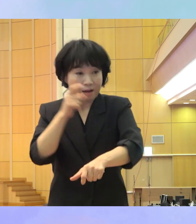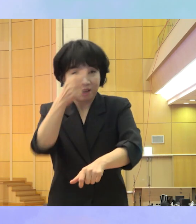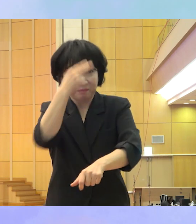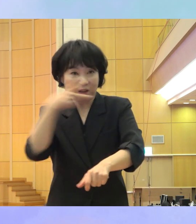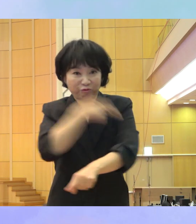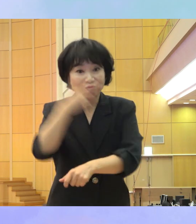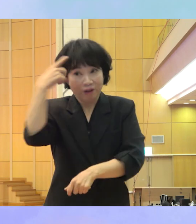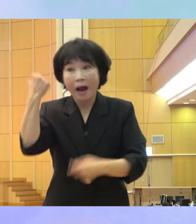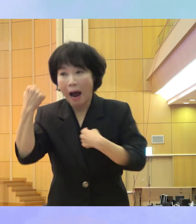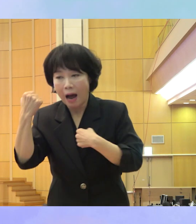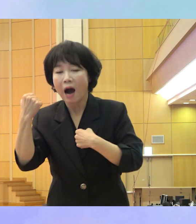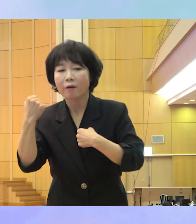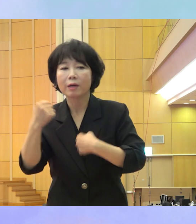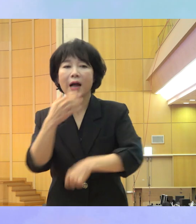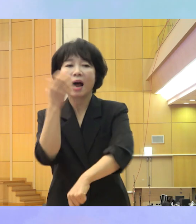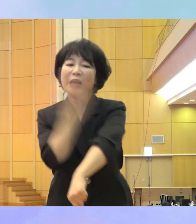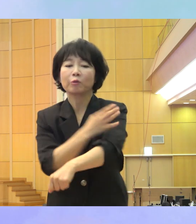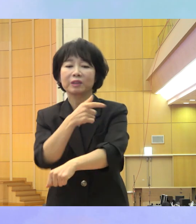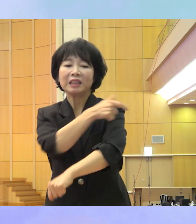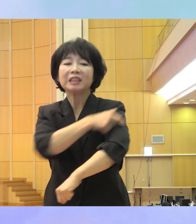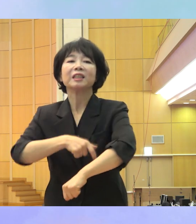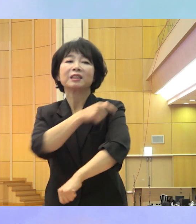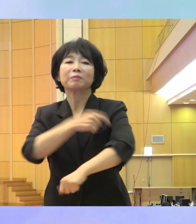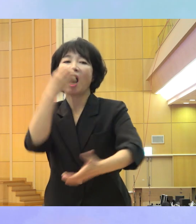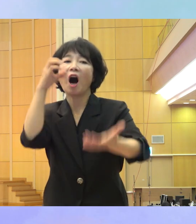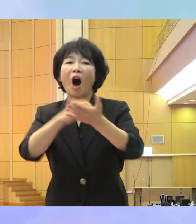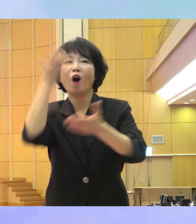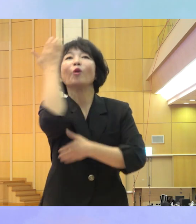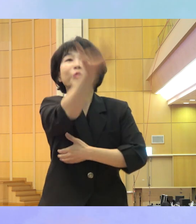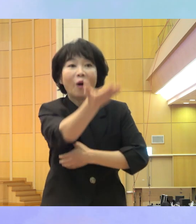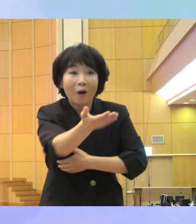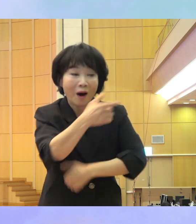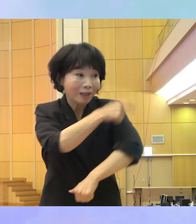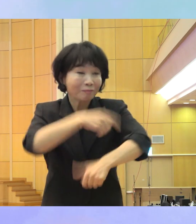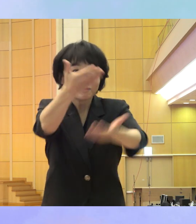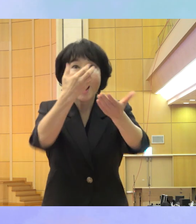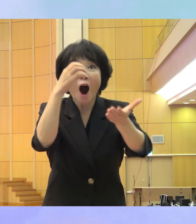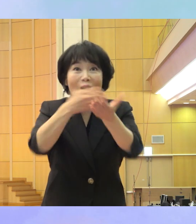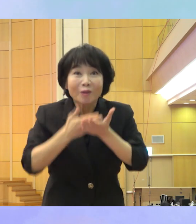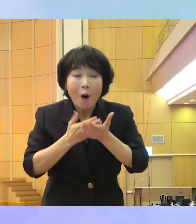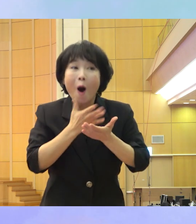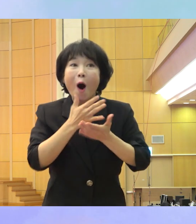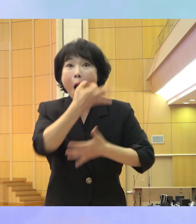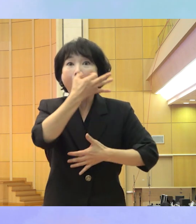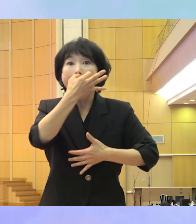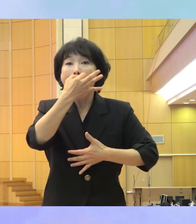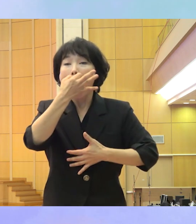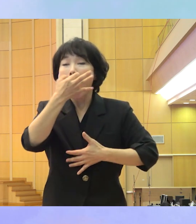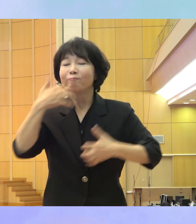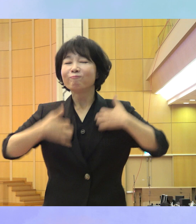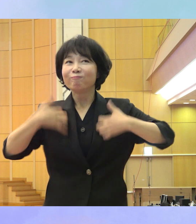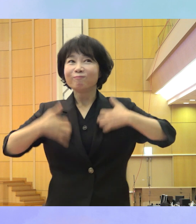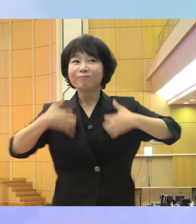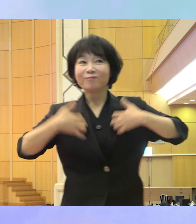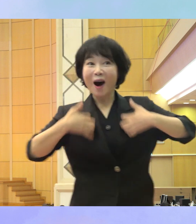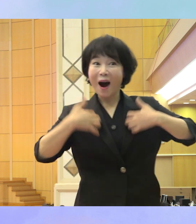집사 직분을 임명해 줬어요. 집사 직분 받고 사흘, 오늘 3일인데